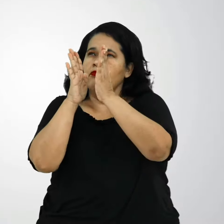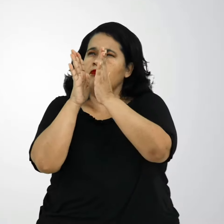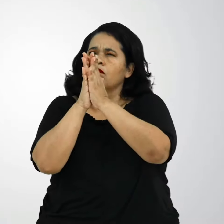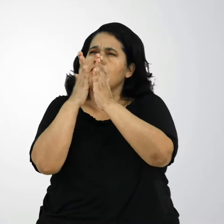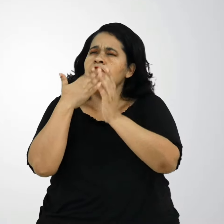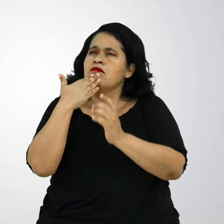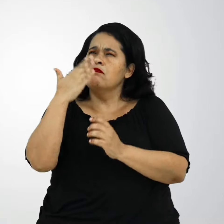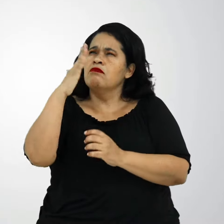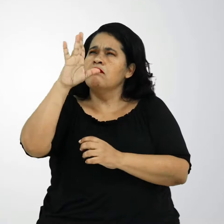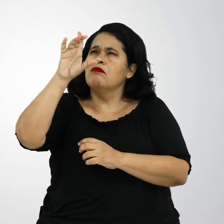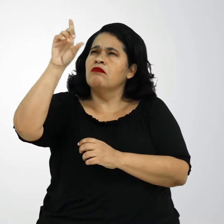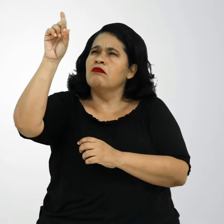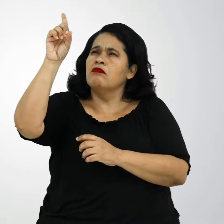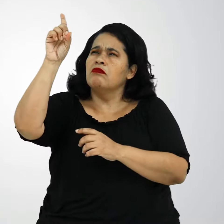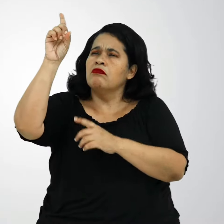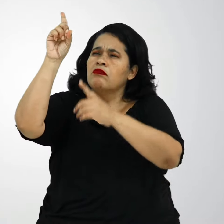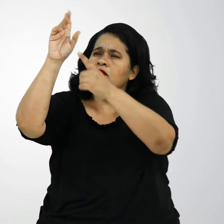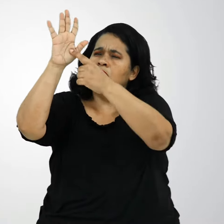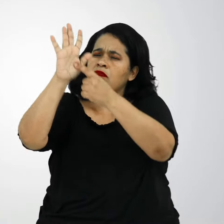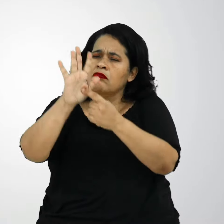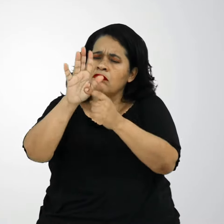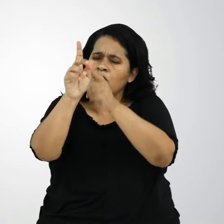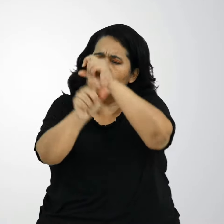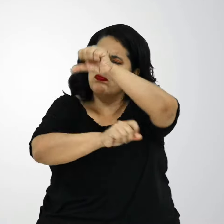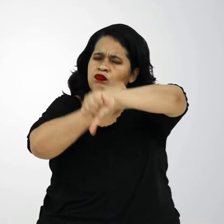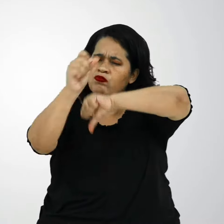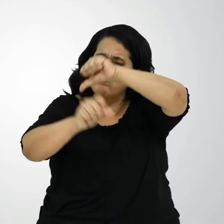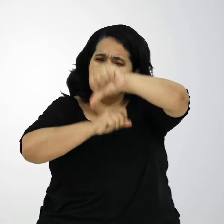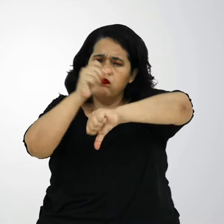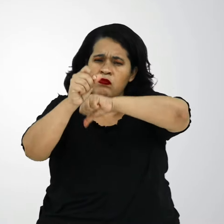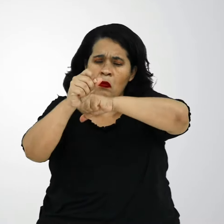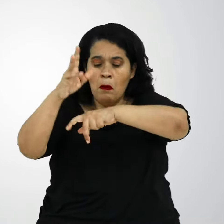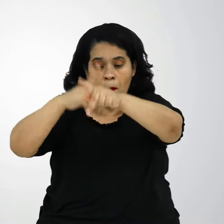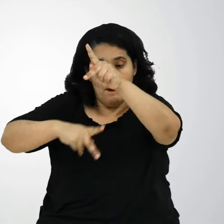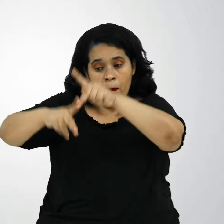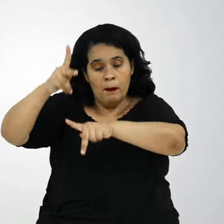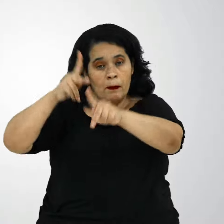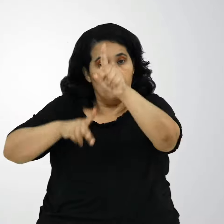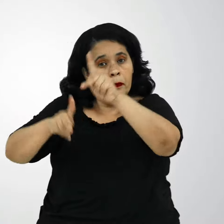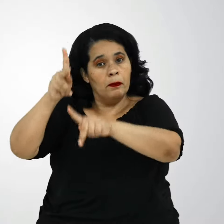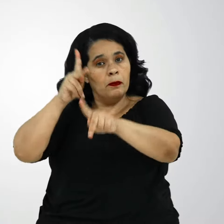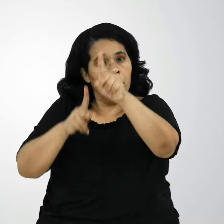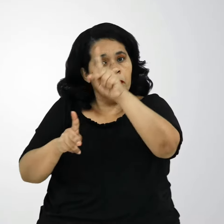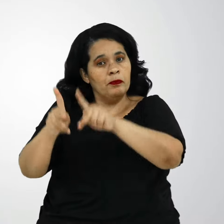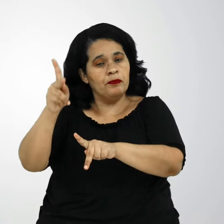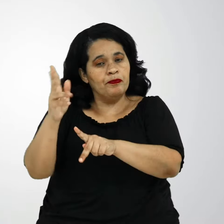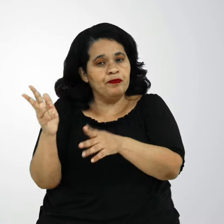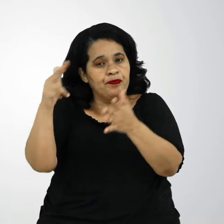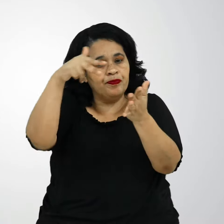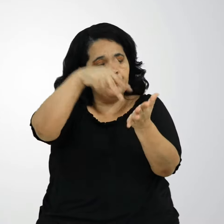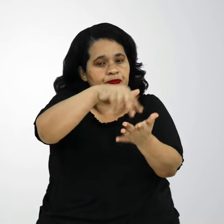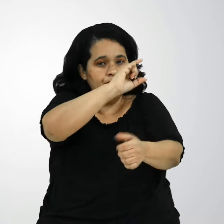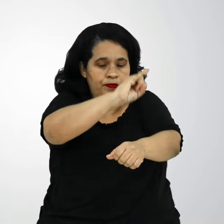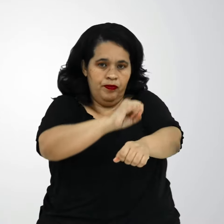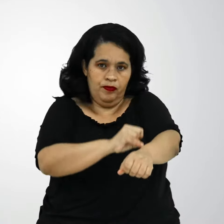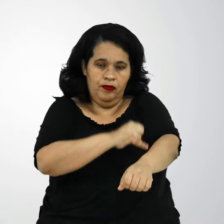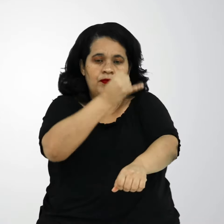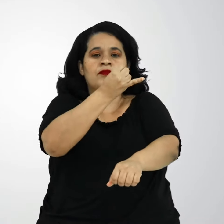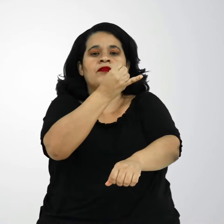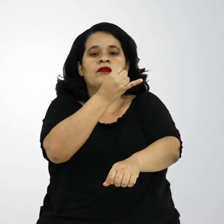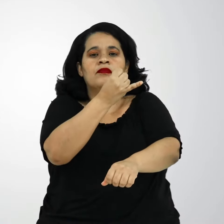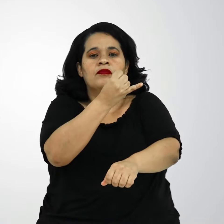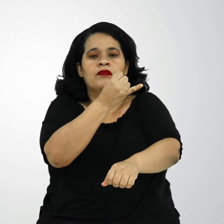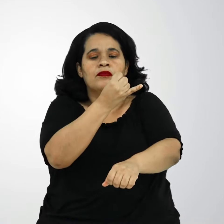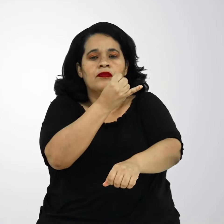para que Deus restaurasse o seu povo, né, de novo a Jerusalém, restaurasse Jerusalém e permitisse